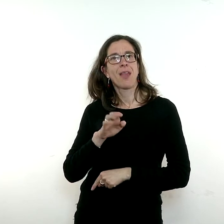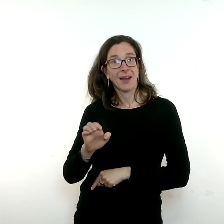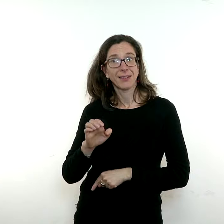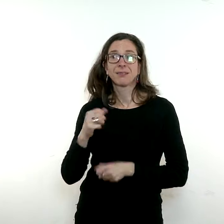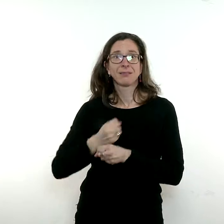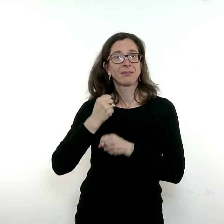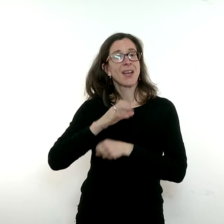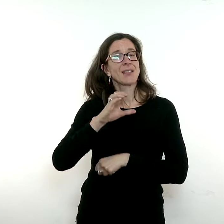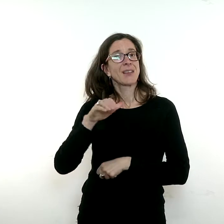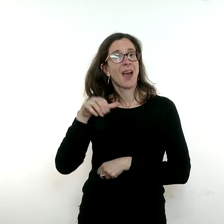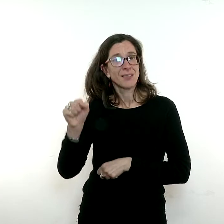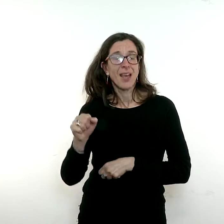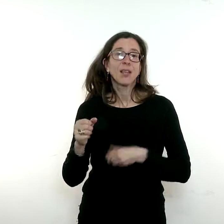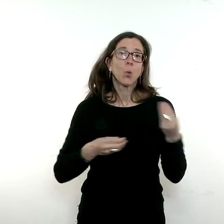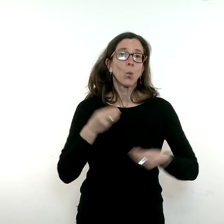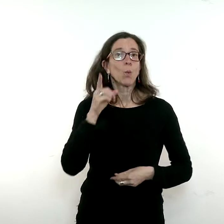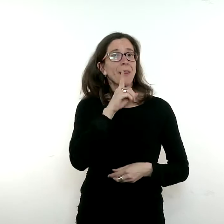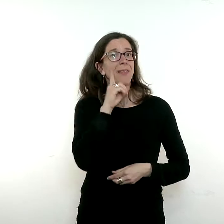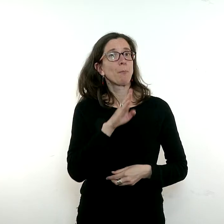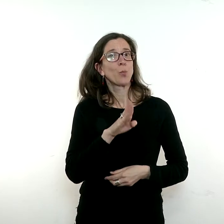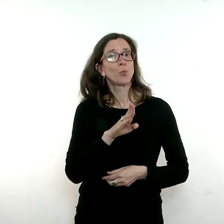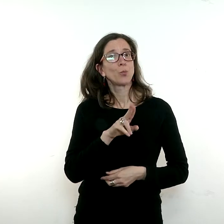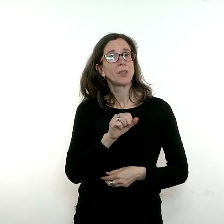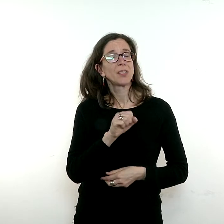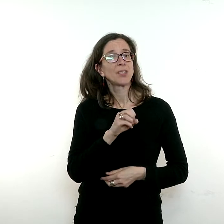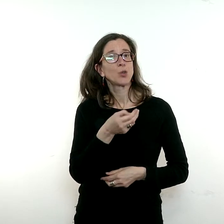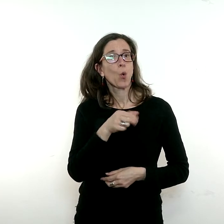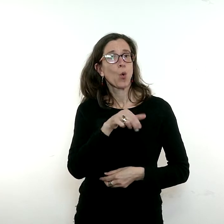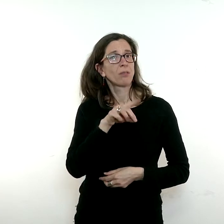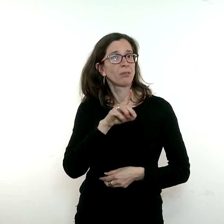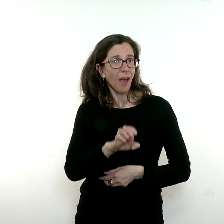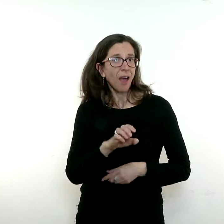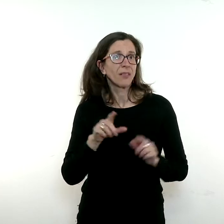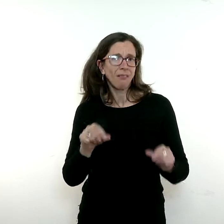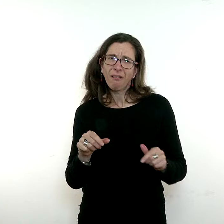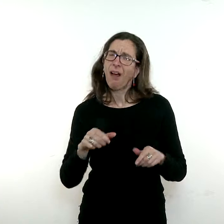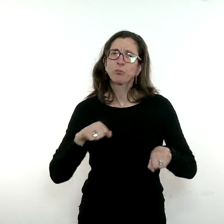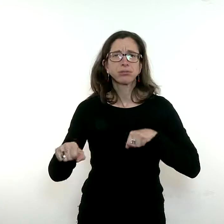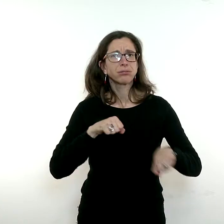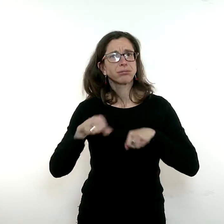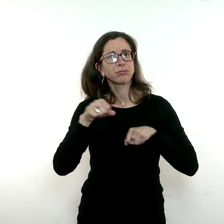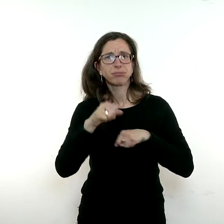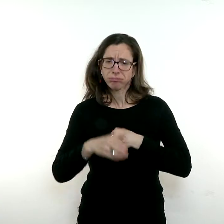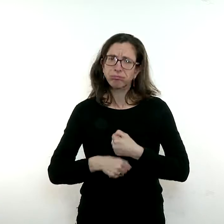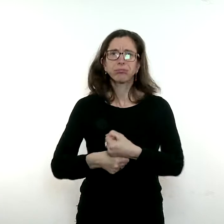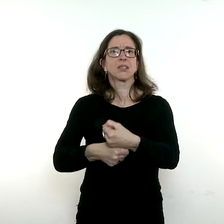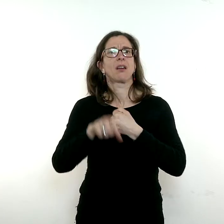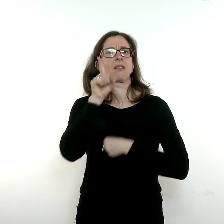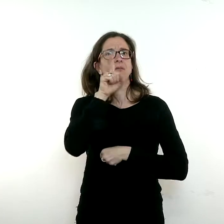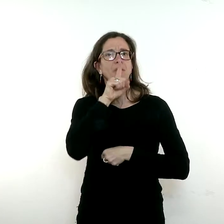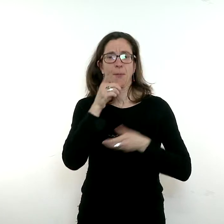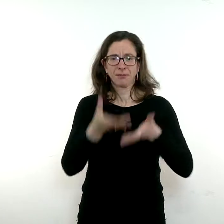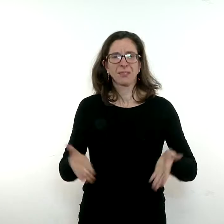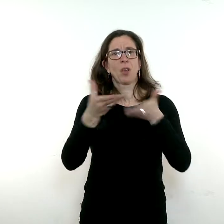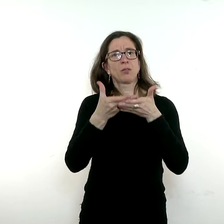Elisabeth Buissonnade, cet accompagnement des femmes victimes de violences. Puis comme l'a souligné Monsieur